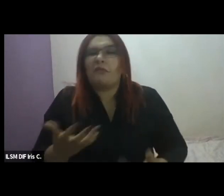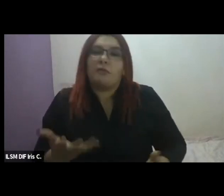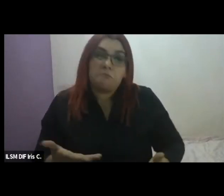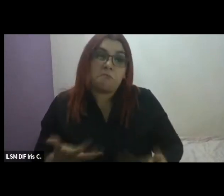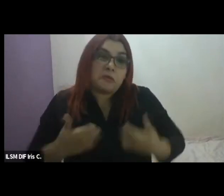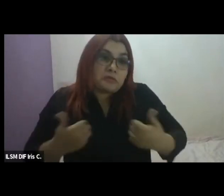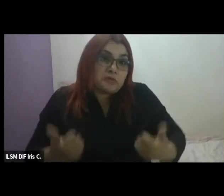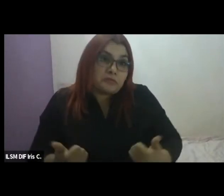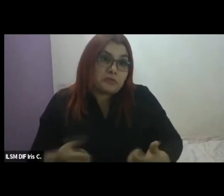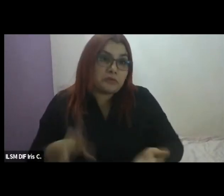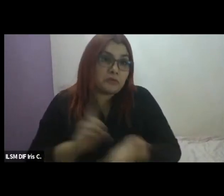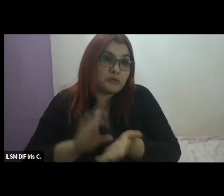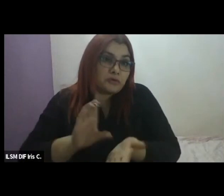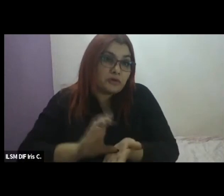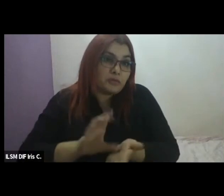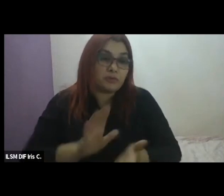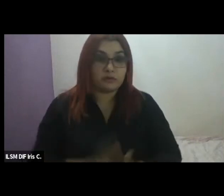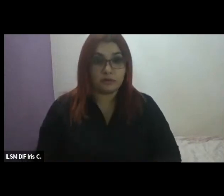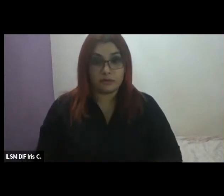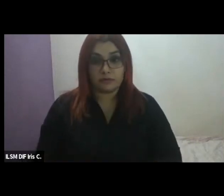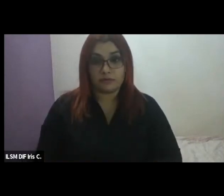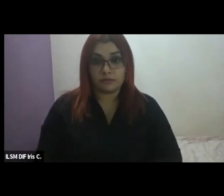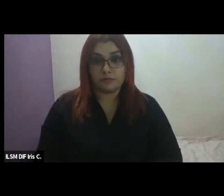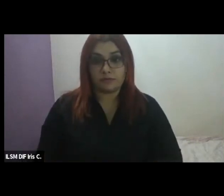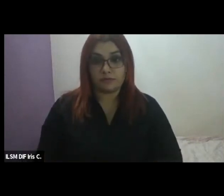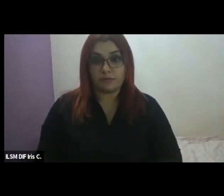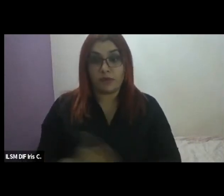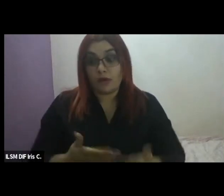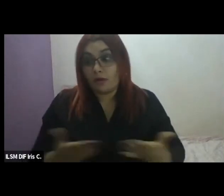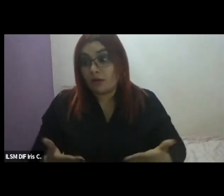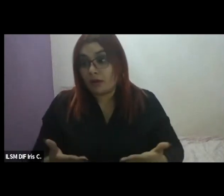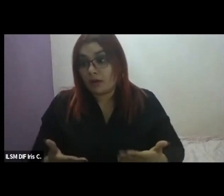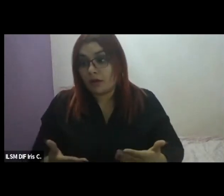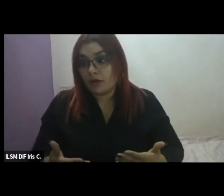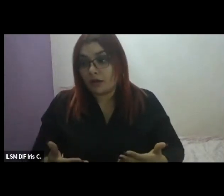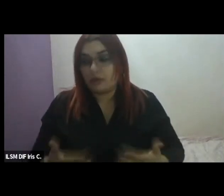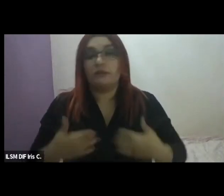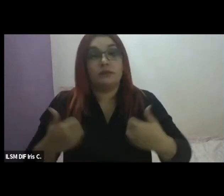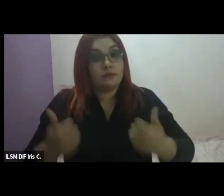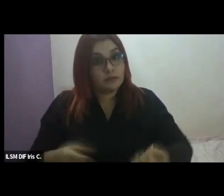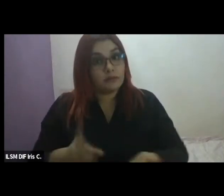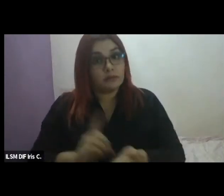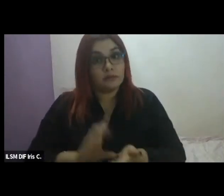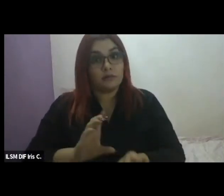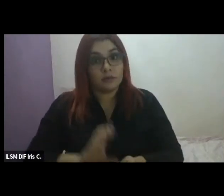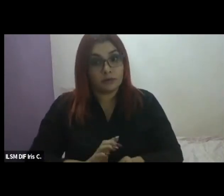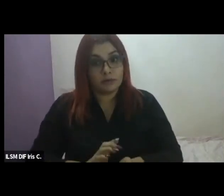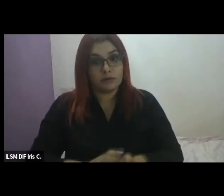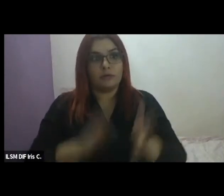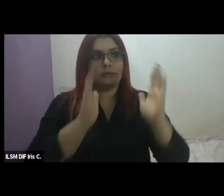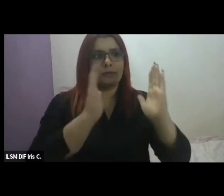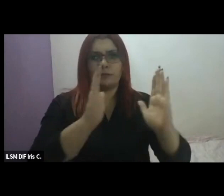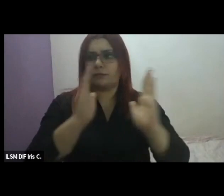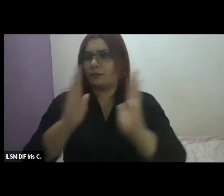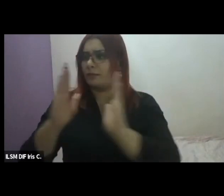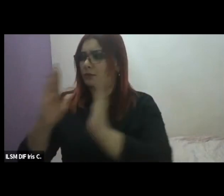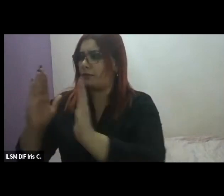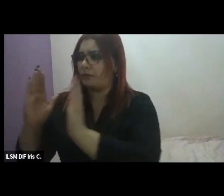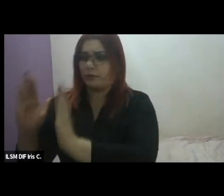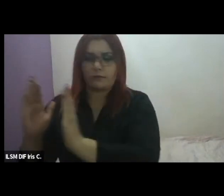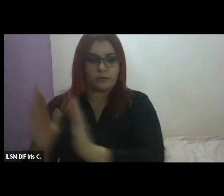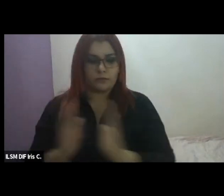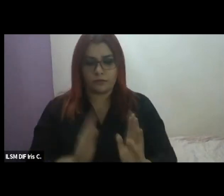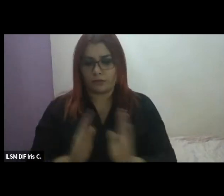así entendemos la discapacidad o la podemos entender como el objetivo de esta es clasificar, ordenar y